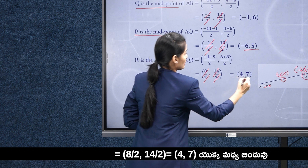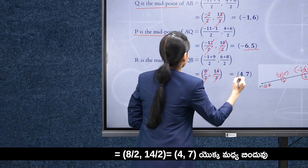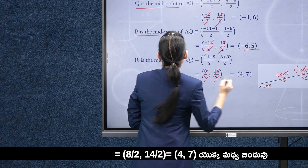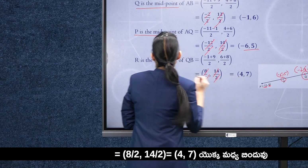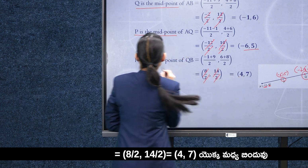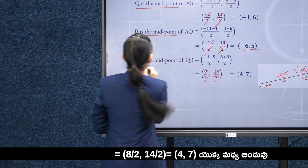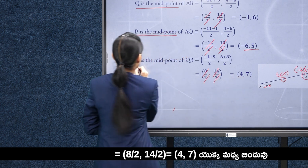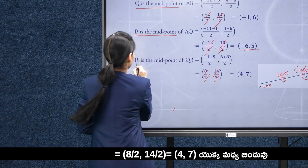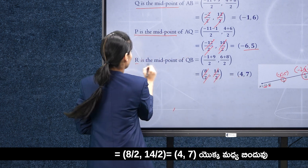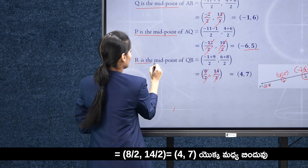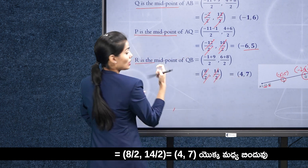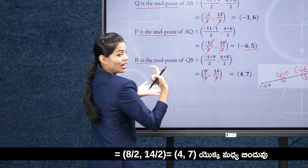7 యొక్క మధ్య బిందువు.